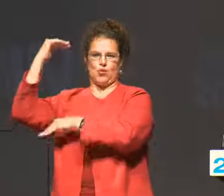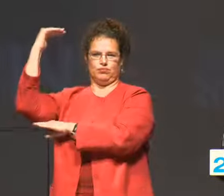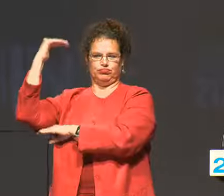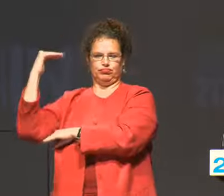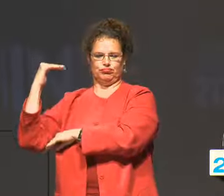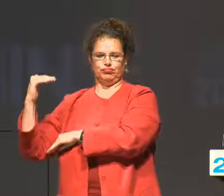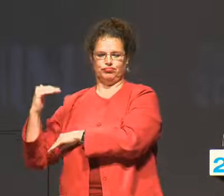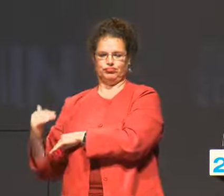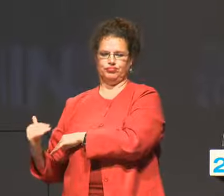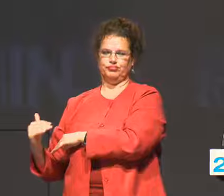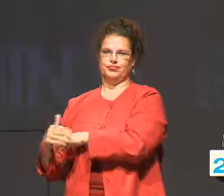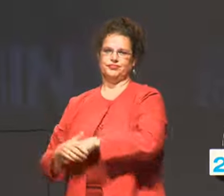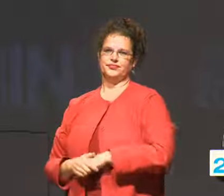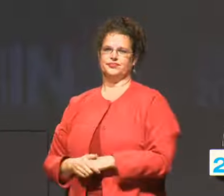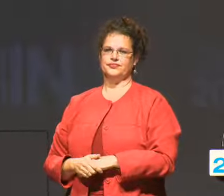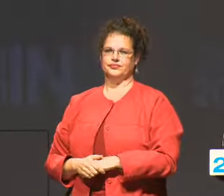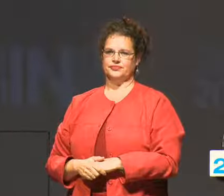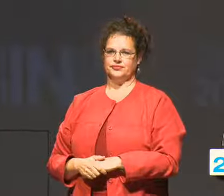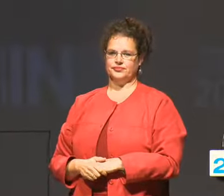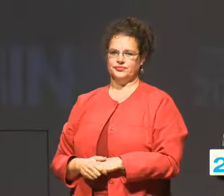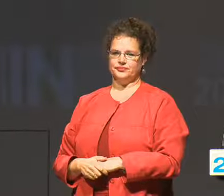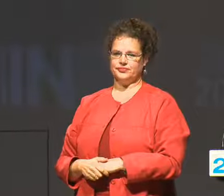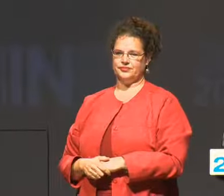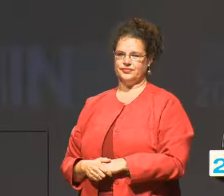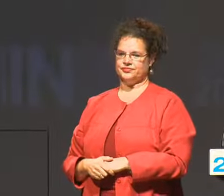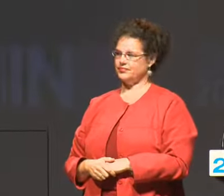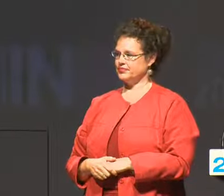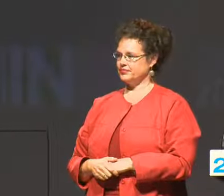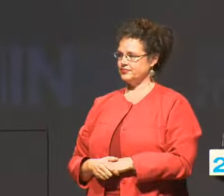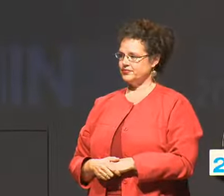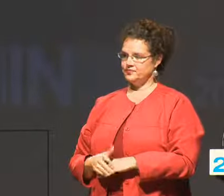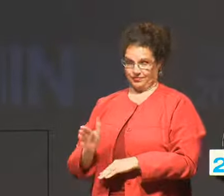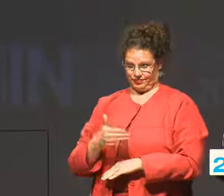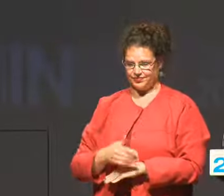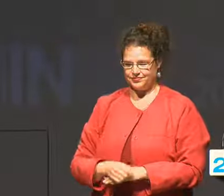Ja, ich habe mir folgenden Ablauf überlegt.